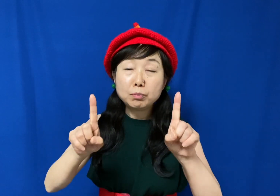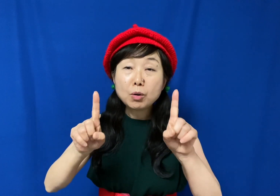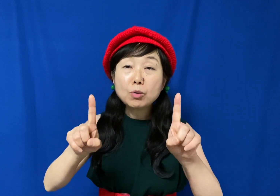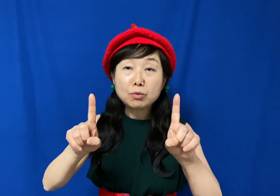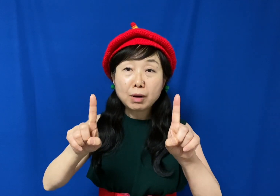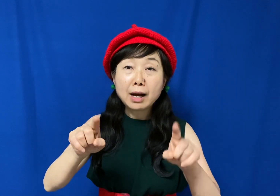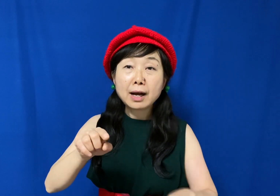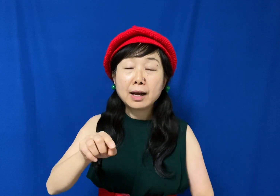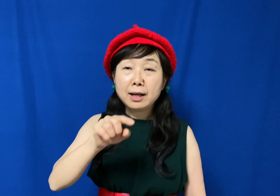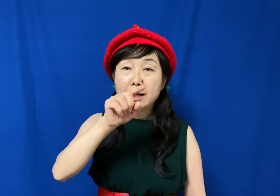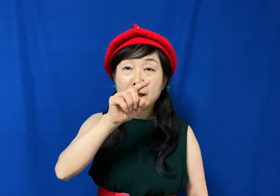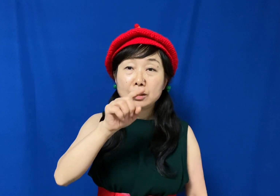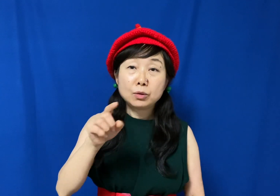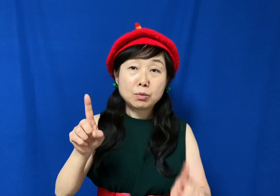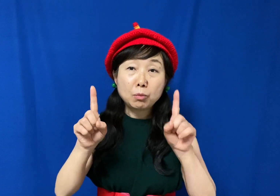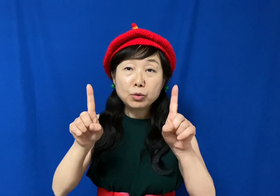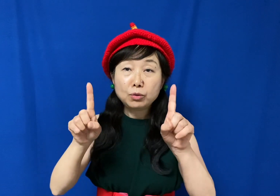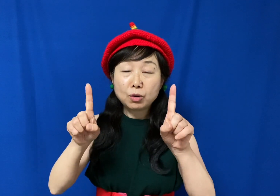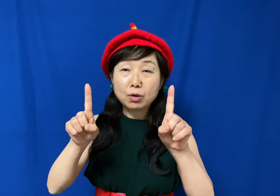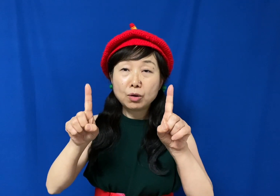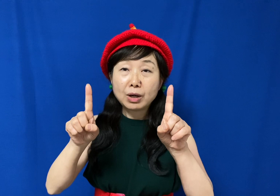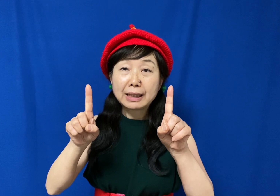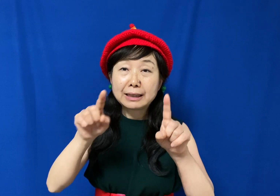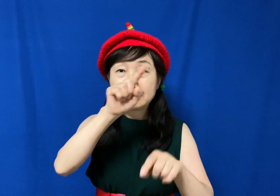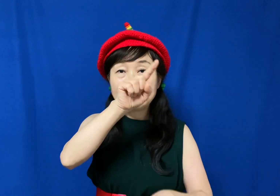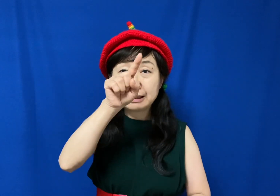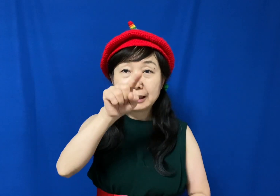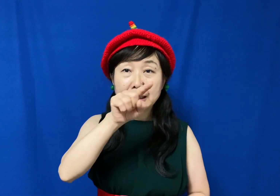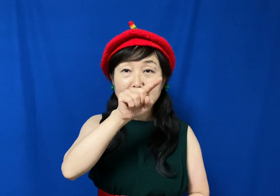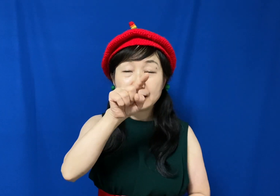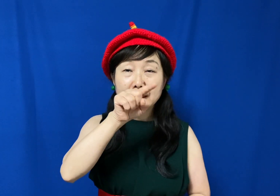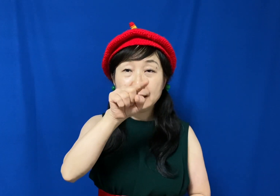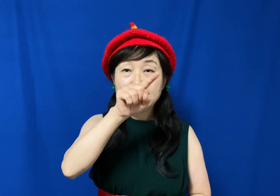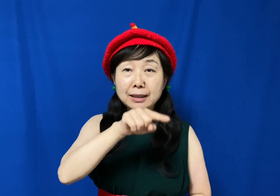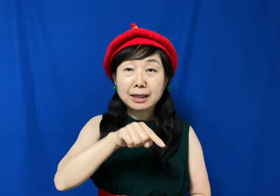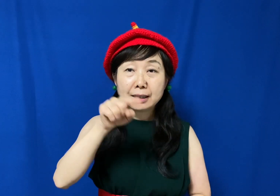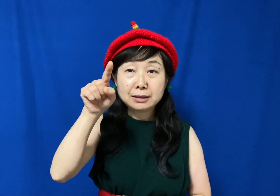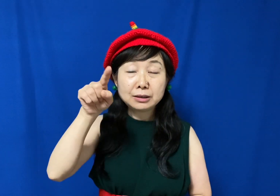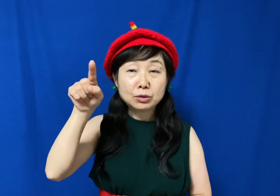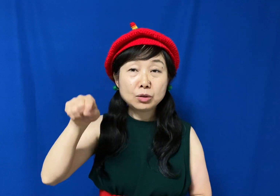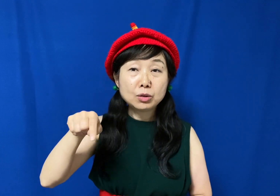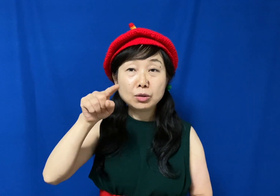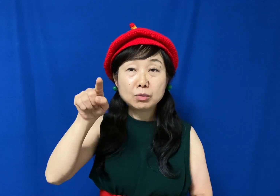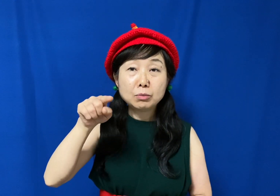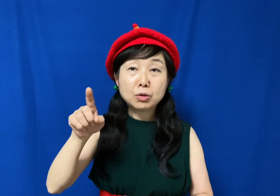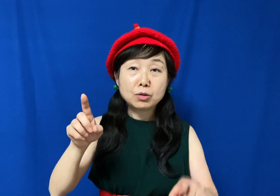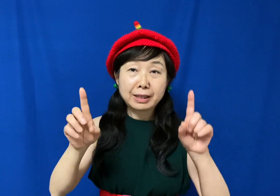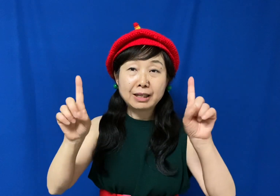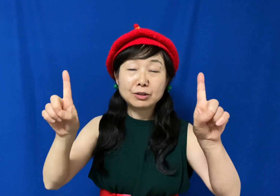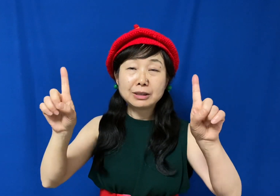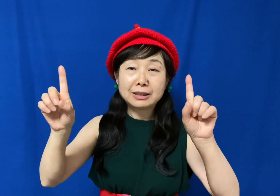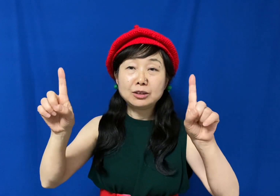門は門の形、漢字の門をね、人差し指